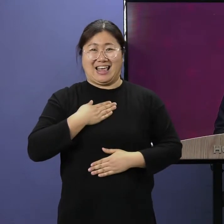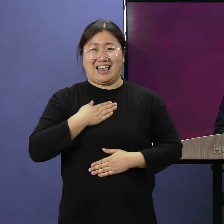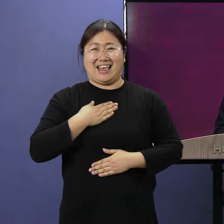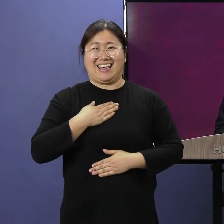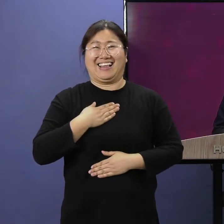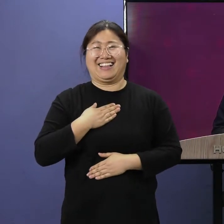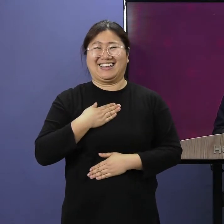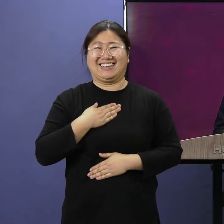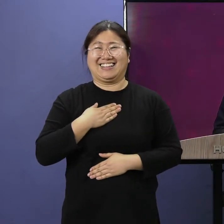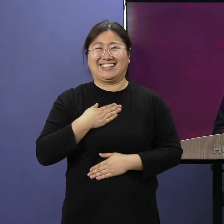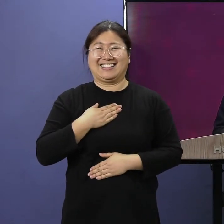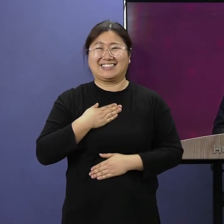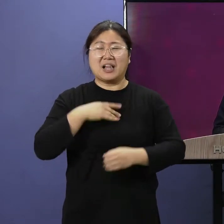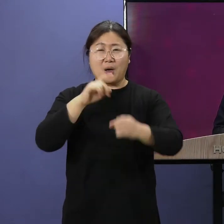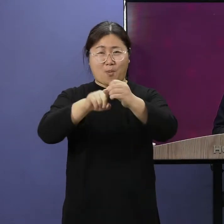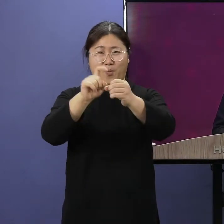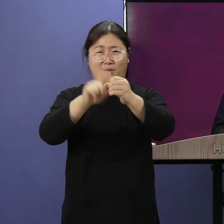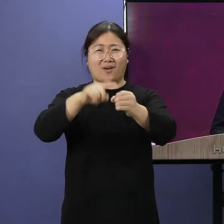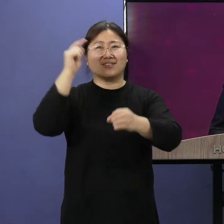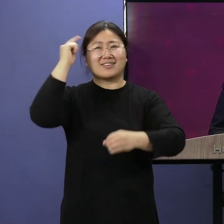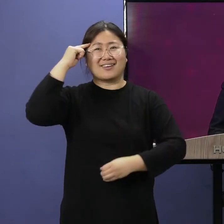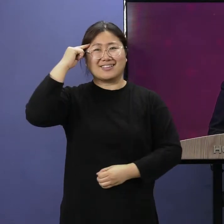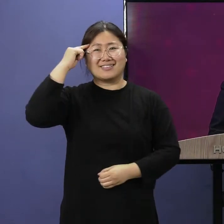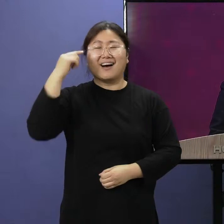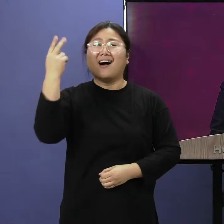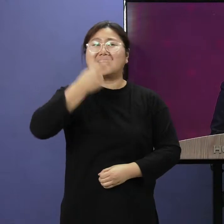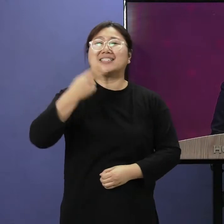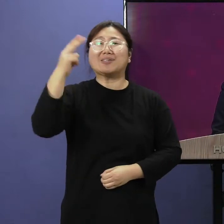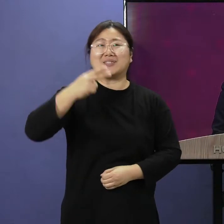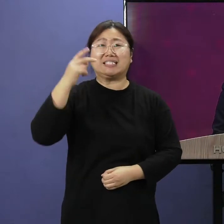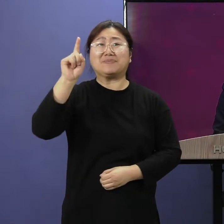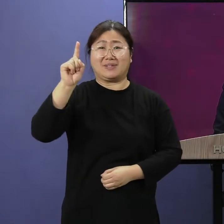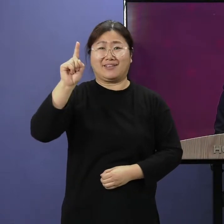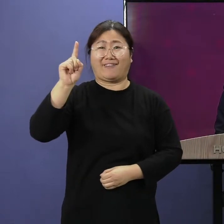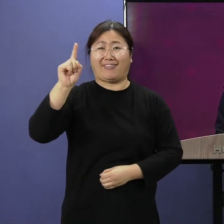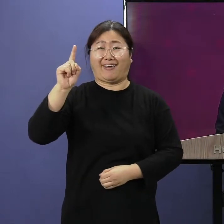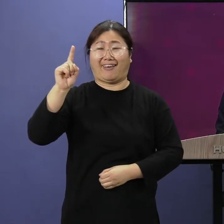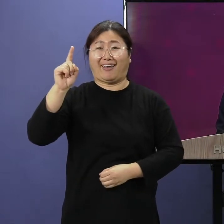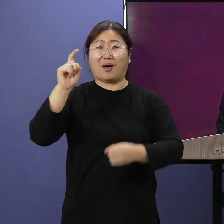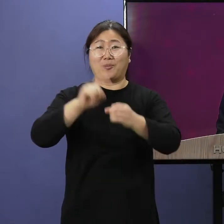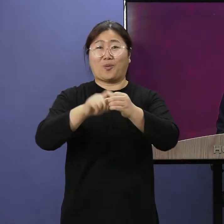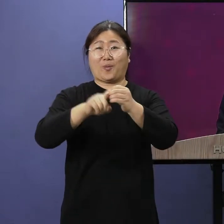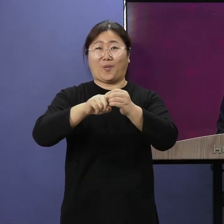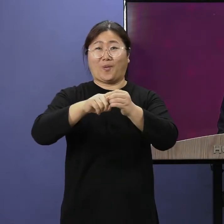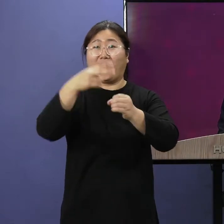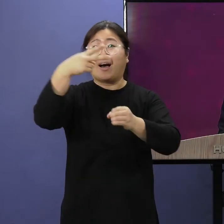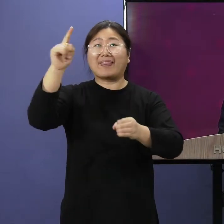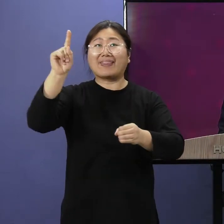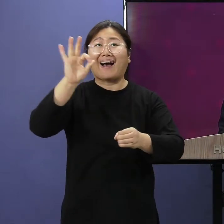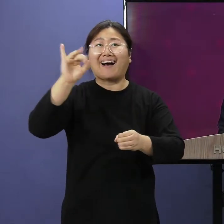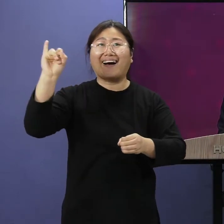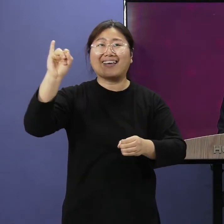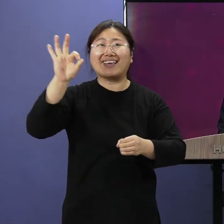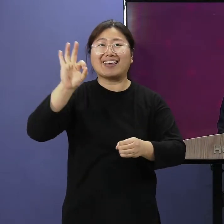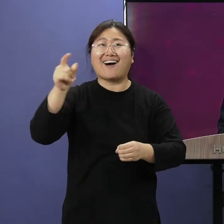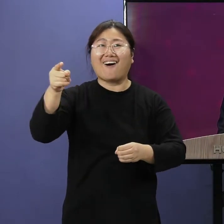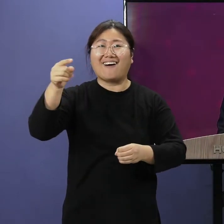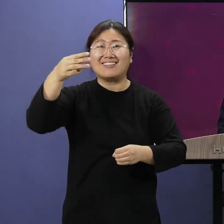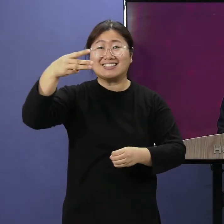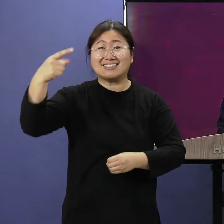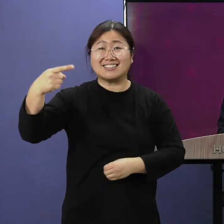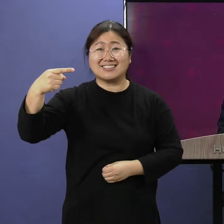다이어트. 내가 이 다이어트조차 제대로 하지 못하는데 과연 하나님께 이제 다시금 제가